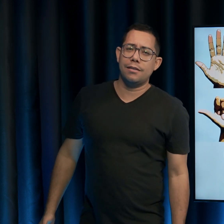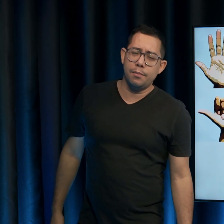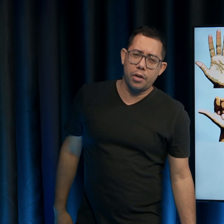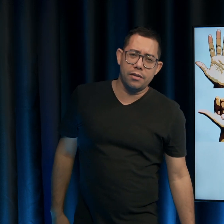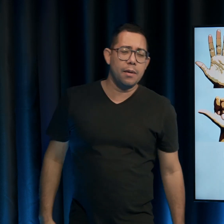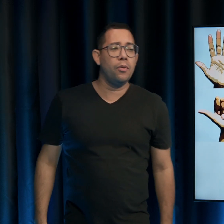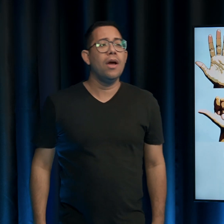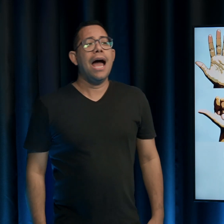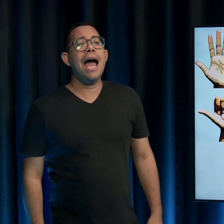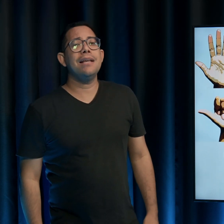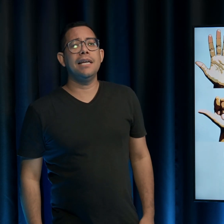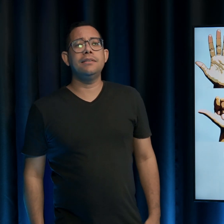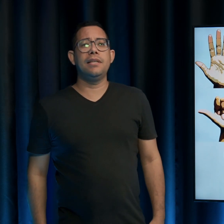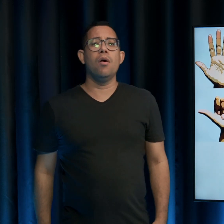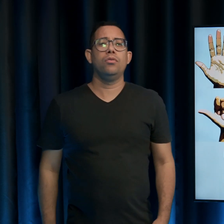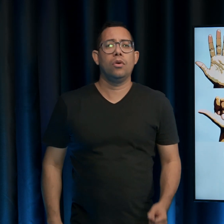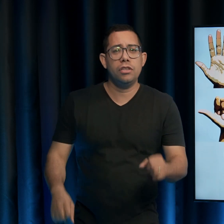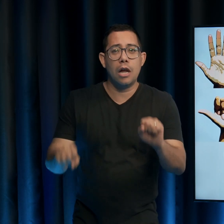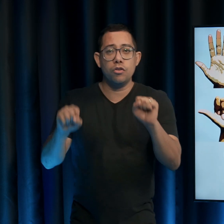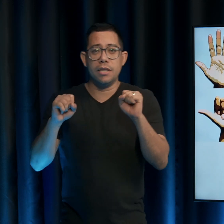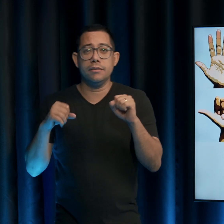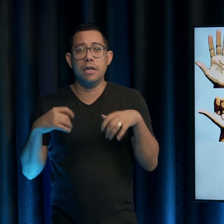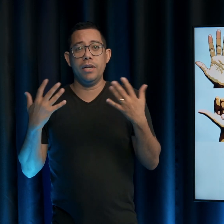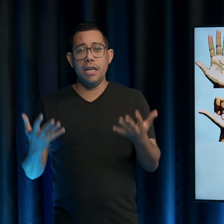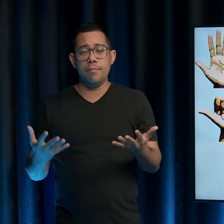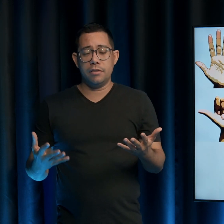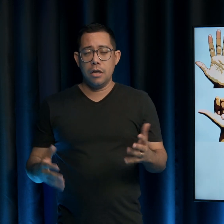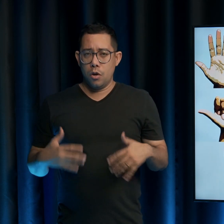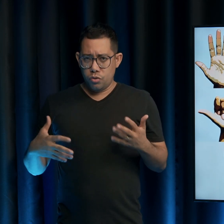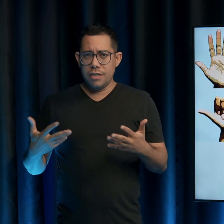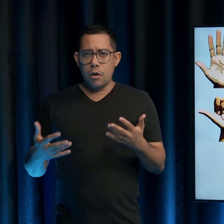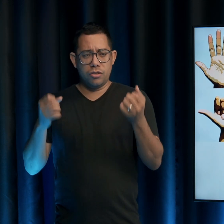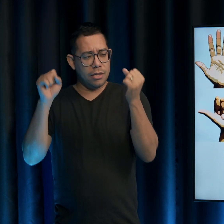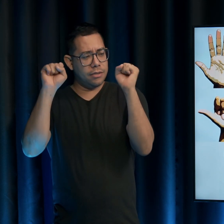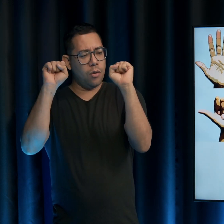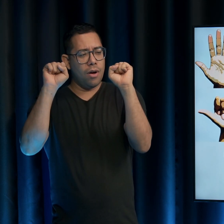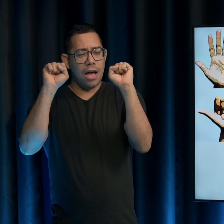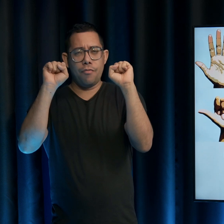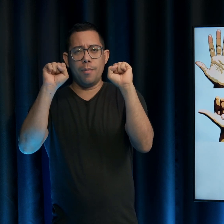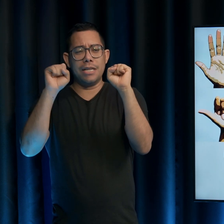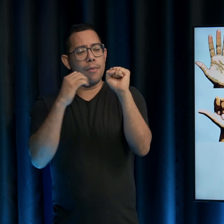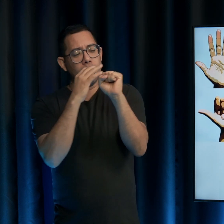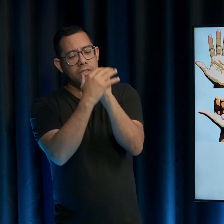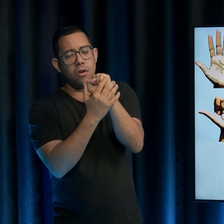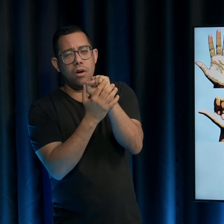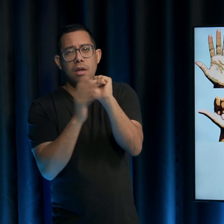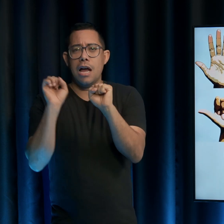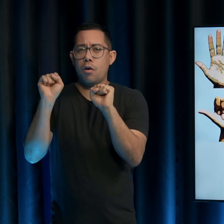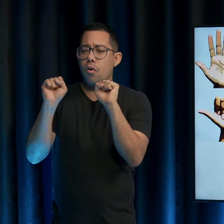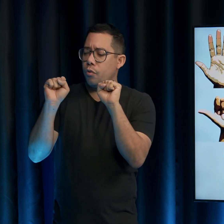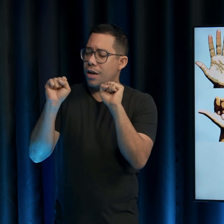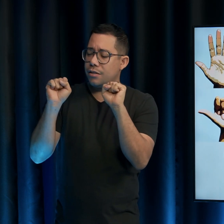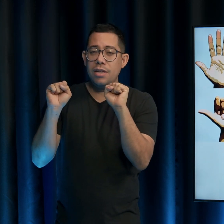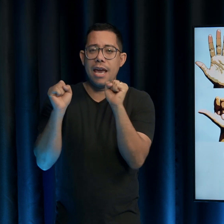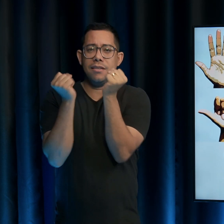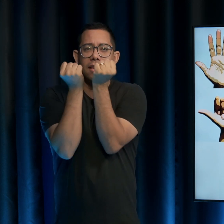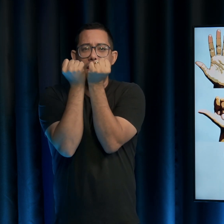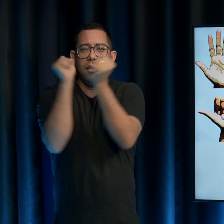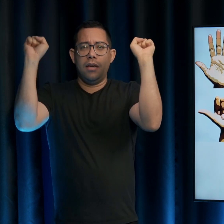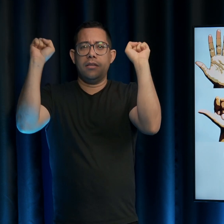por exemplo, Sansão. Então, o sinal de Sansão em Libras, o sinal de Sansão, a forma da mão assim, ó, a configuração em S. Esse é o